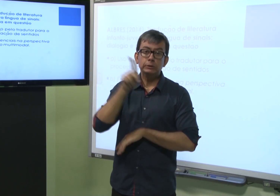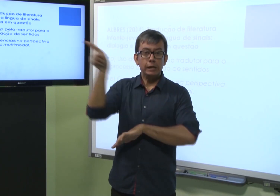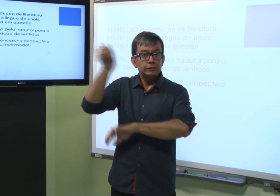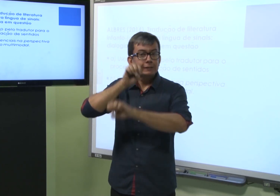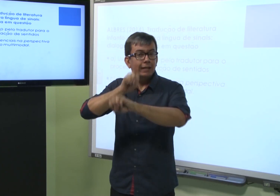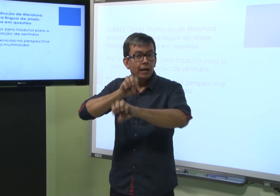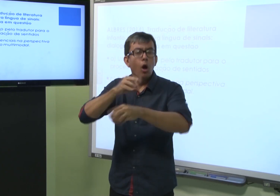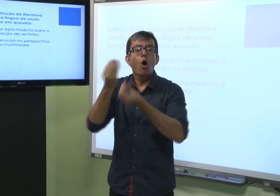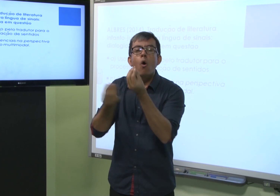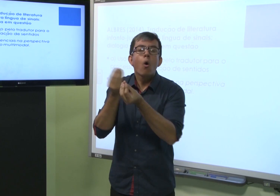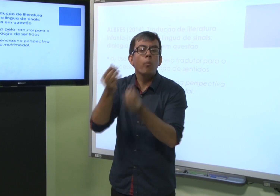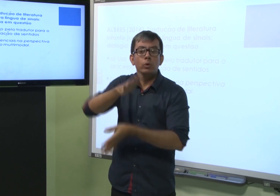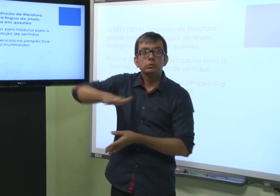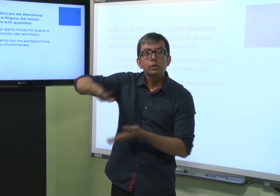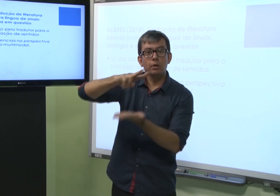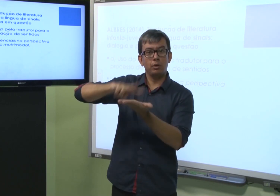ensina sobre tradução.